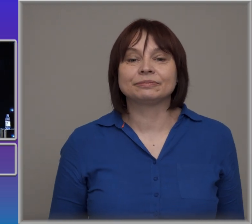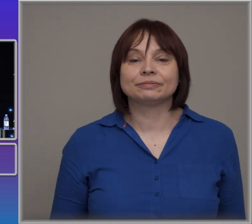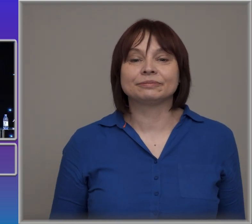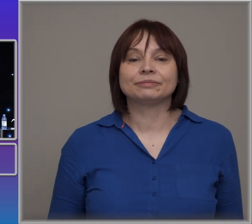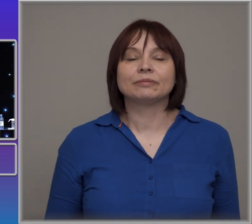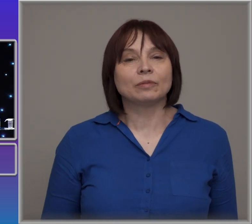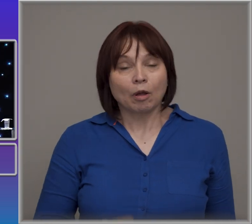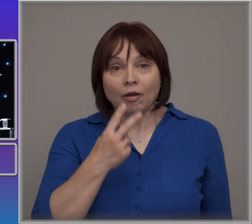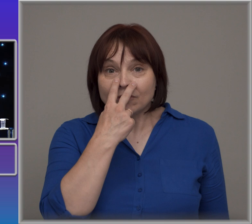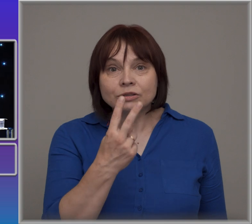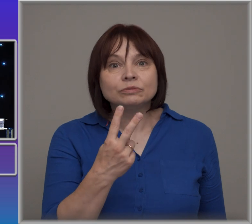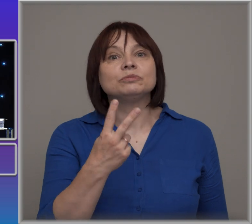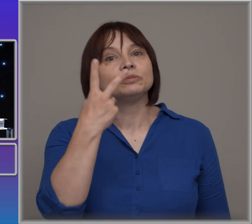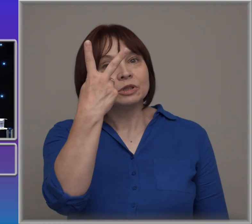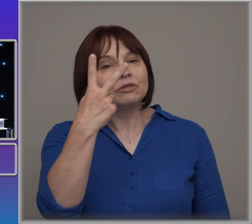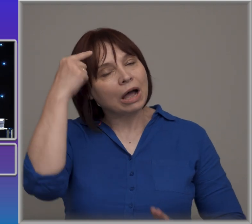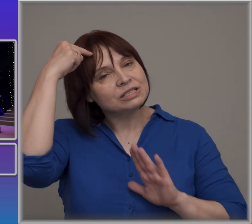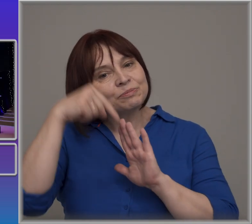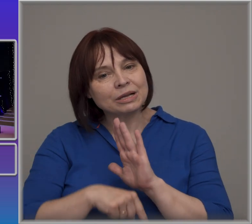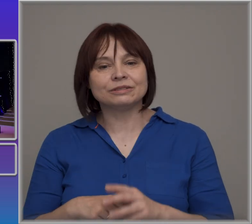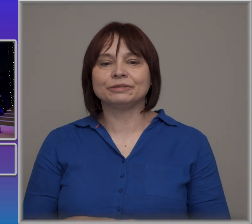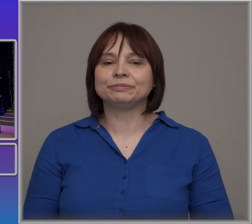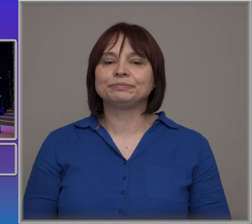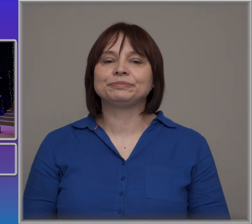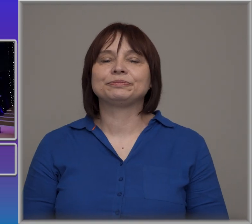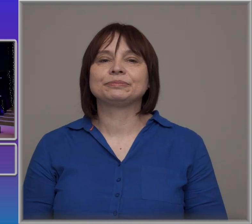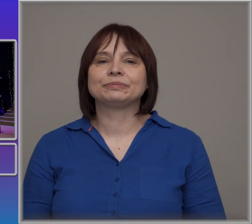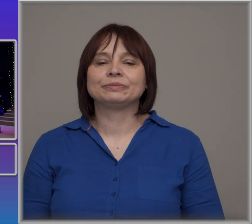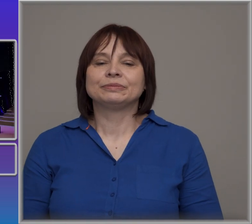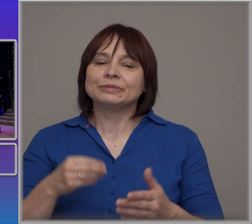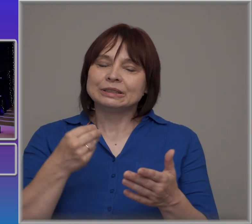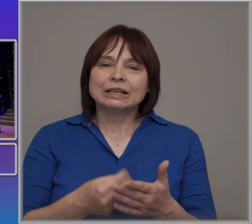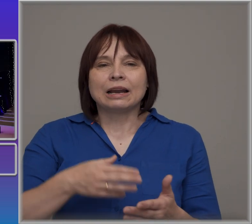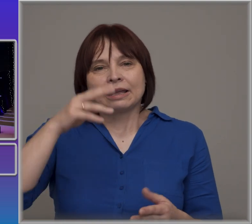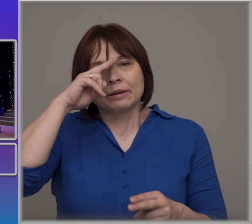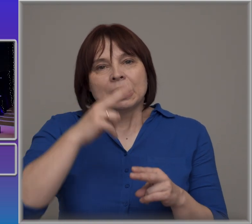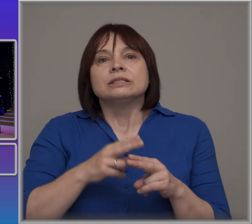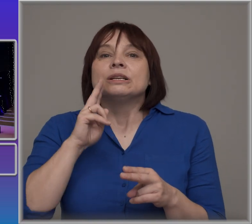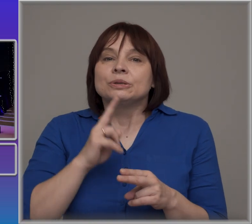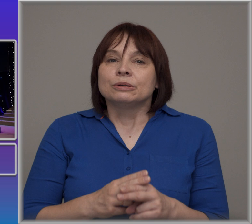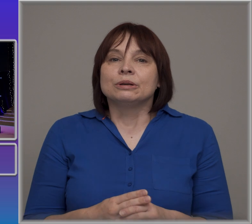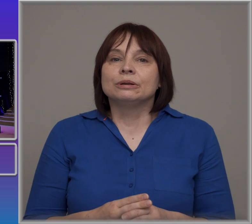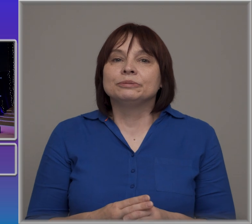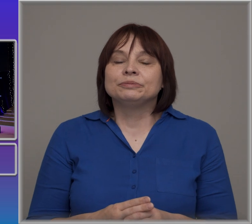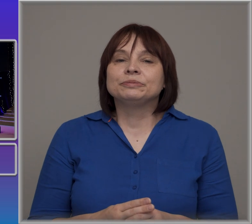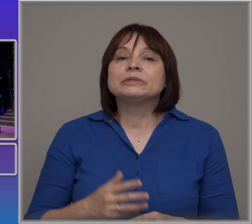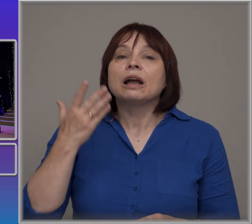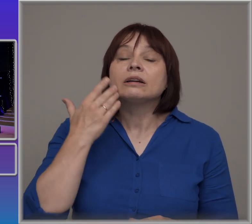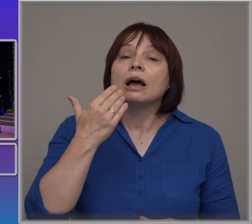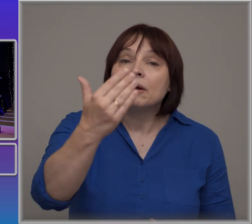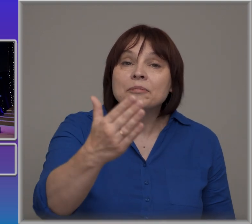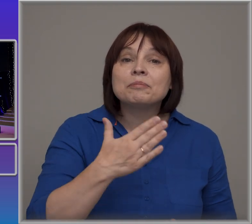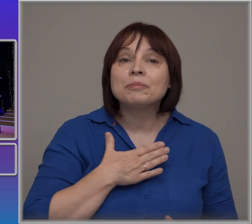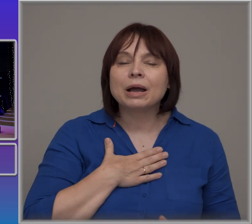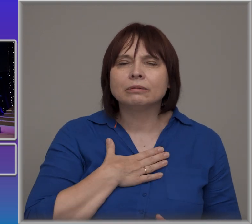есть, который относится к этому слову целям или образу. Бог поставил человека